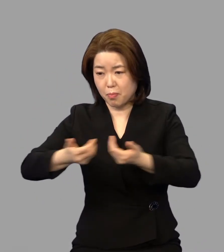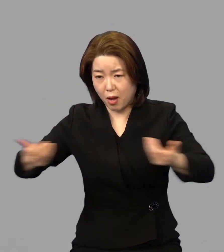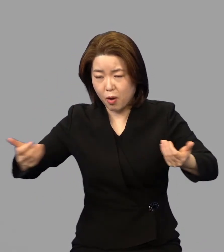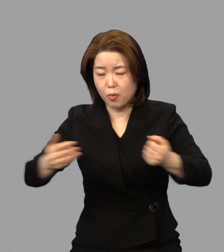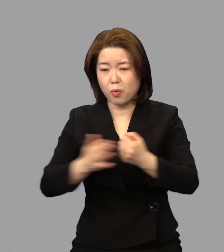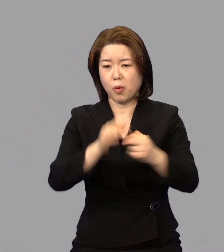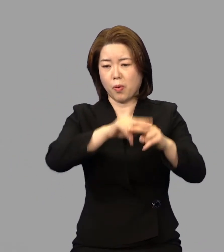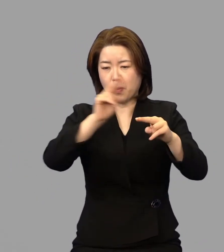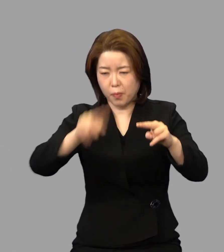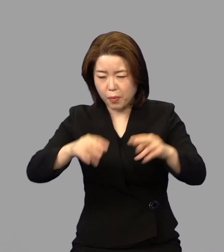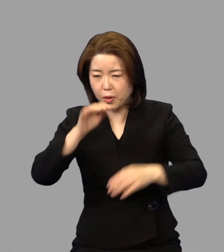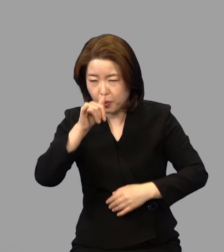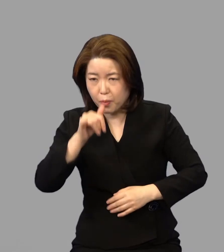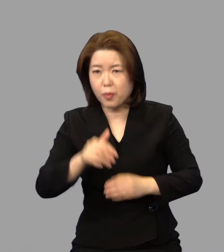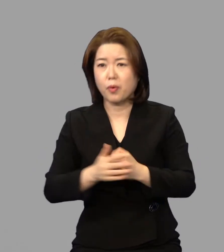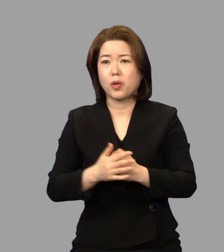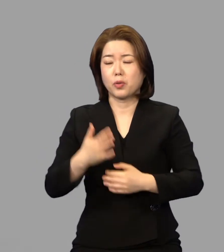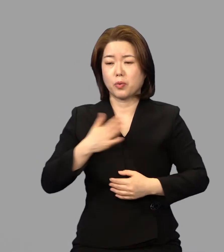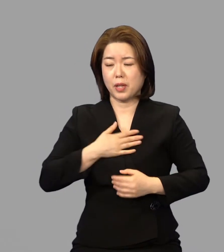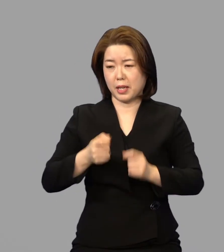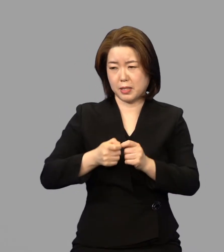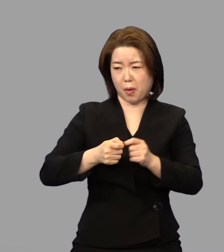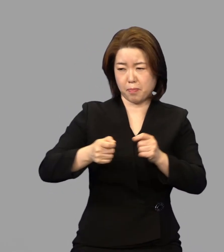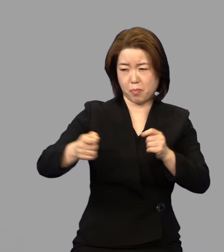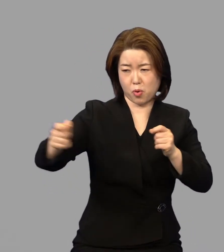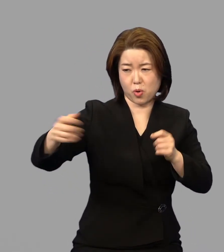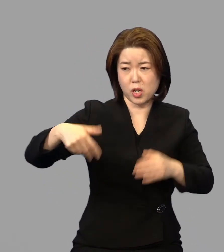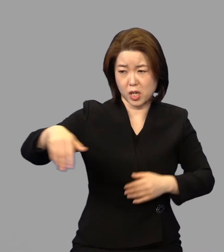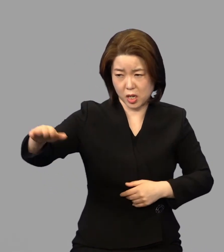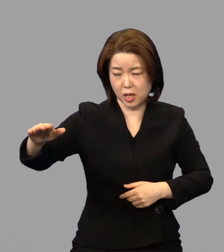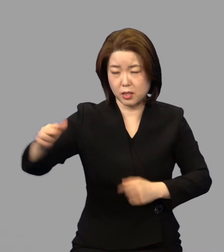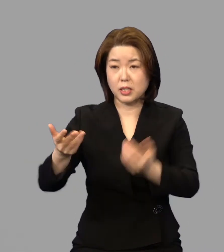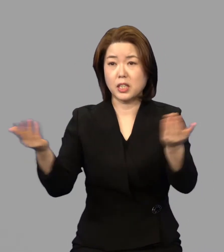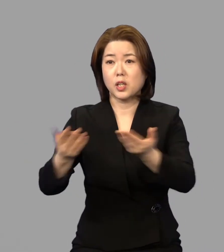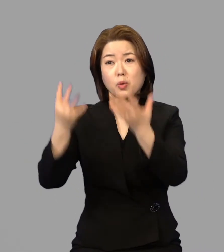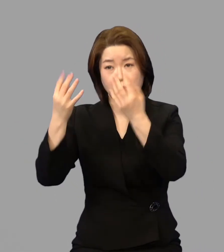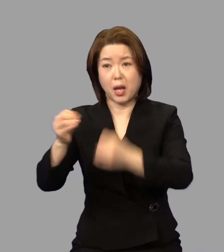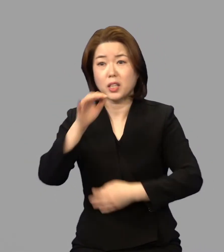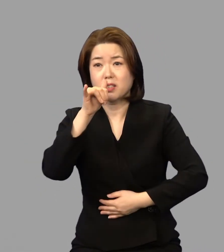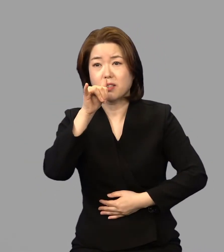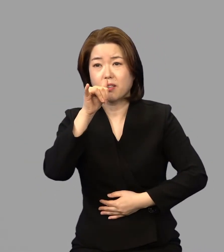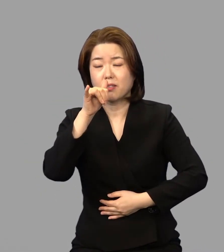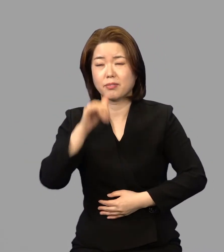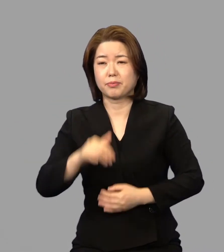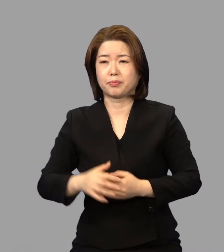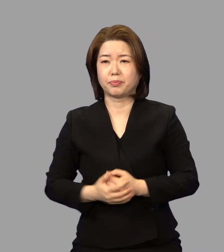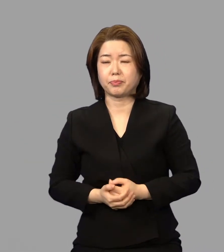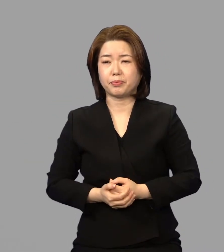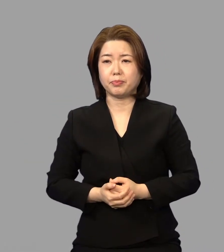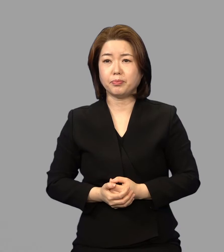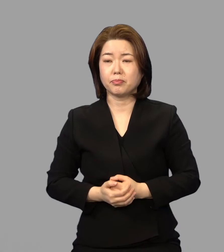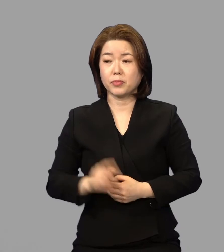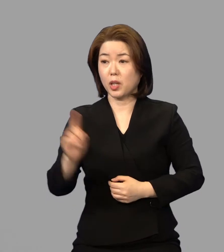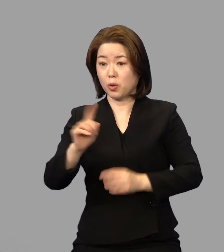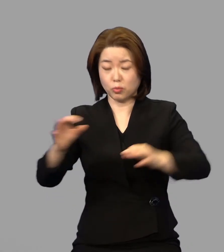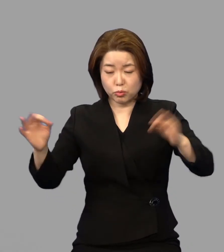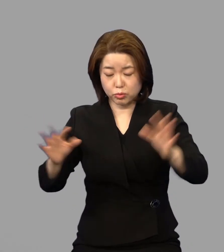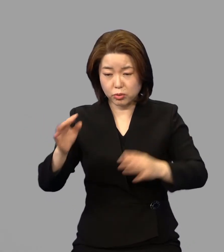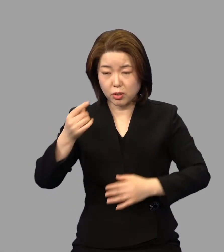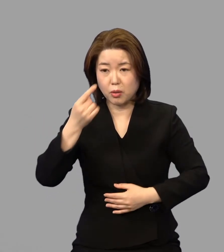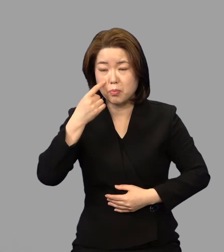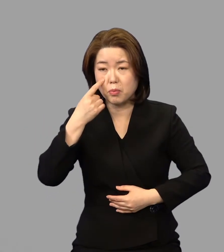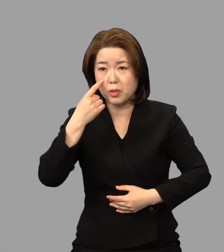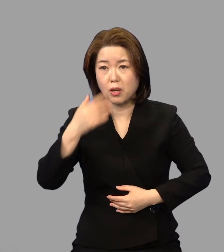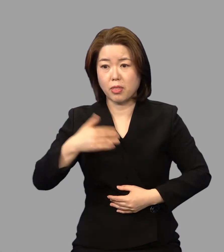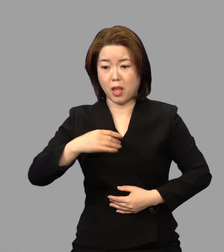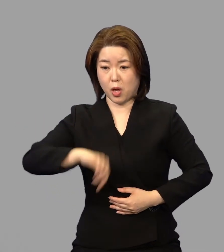하고, 또는 내게서 멀리 떨어져 가는 일도 생기고, 어느 순간에 보니까 나 혼자